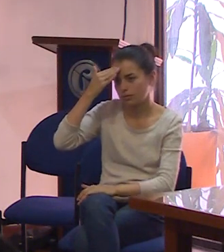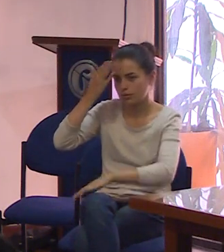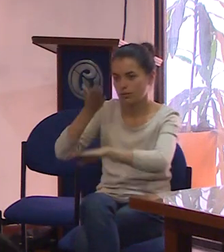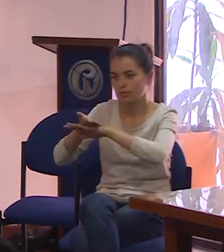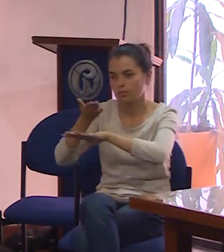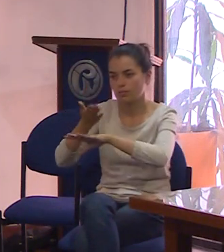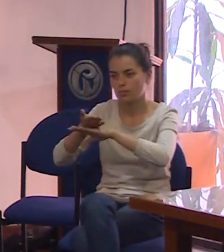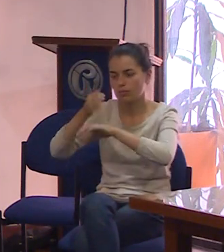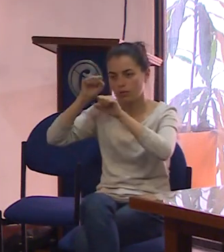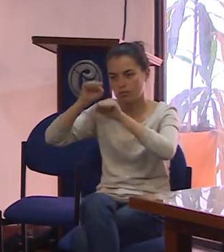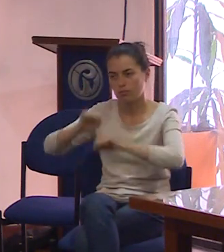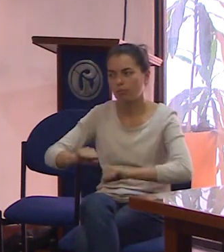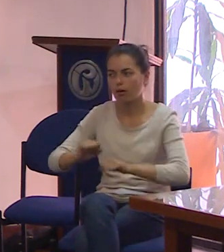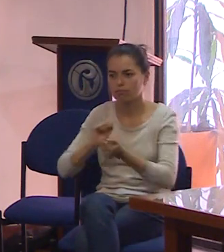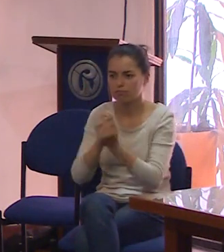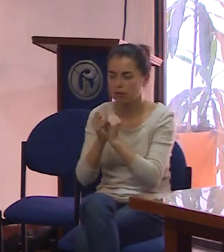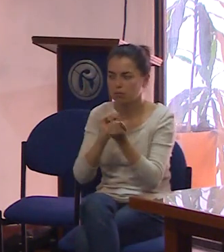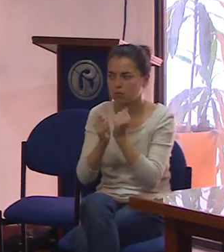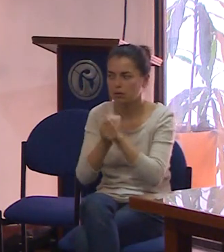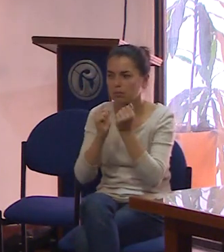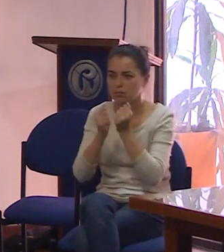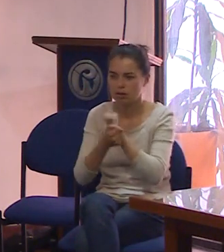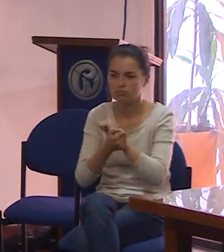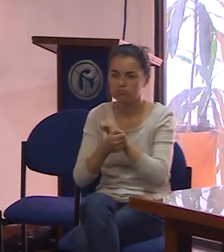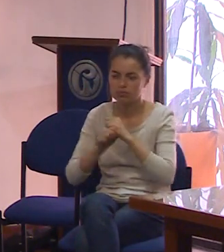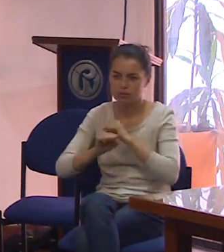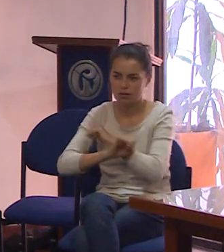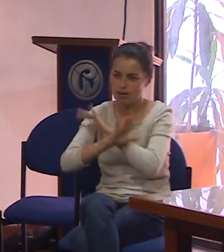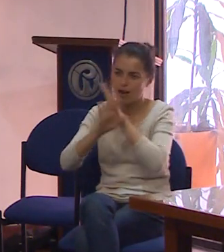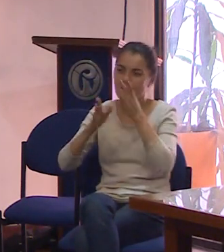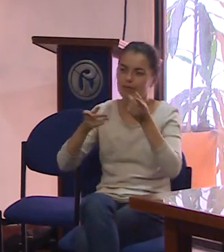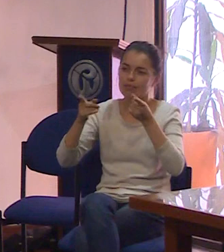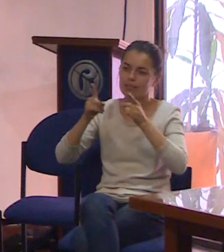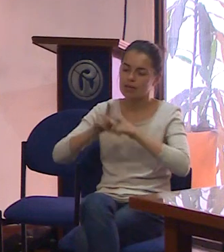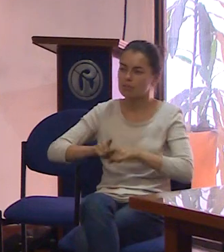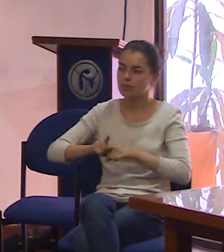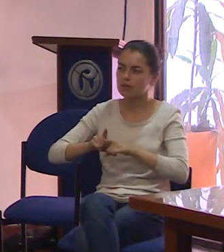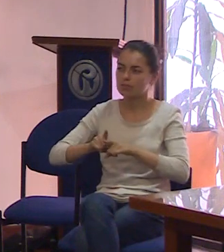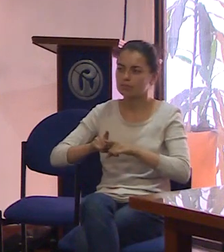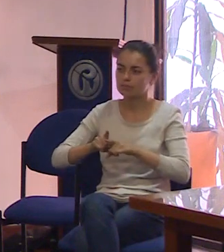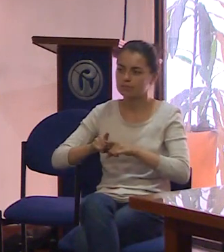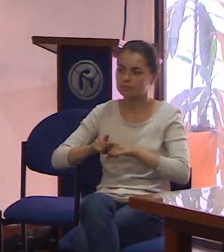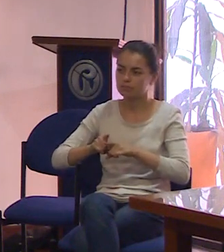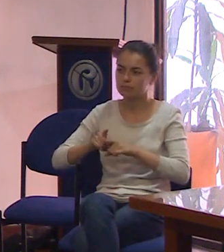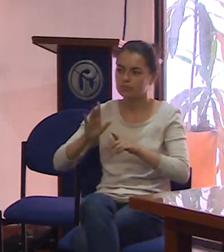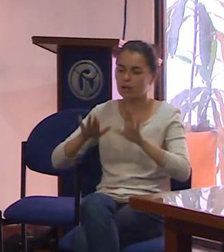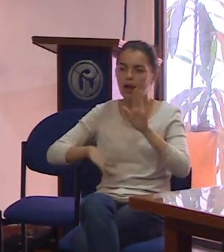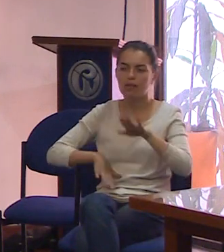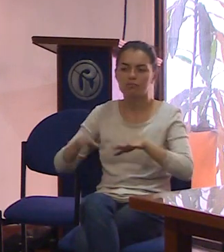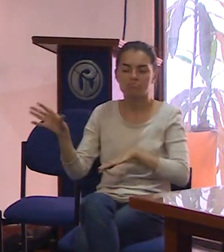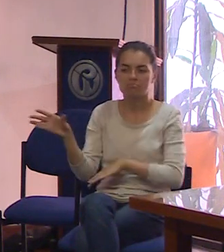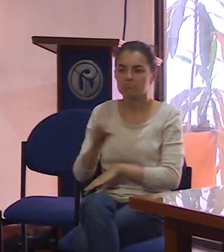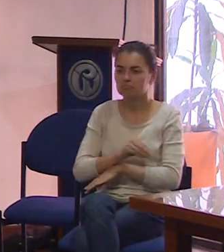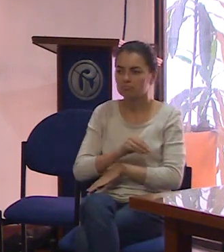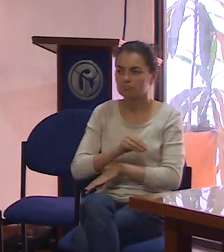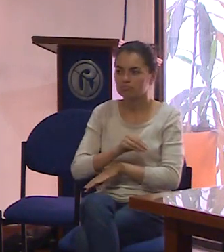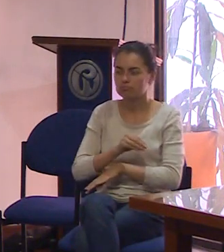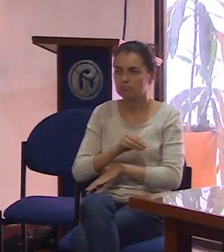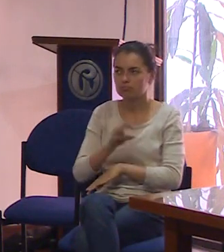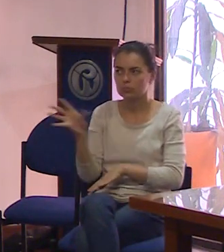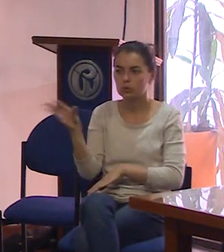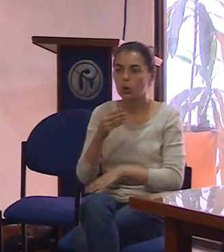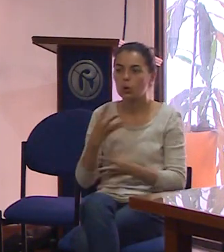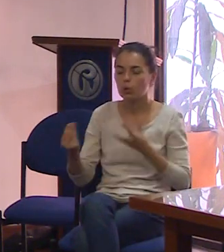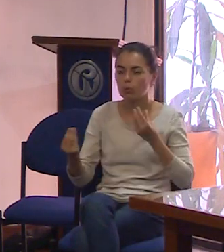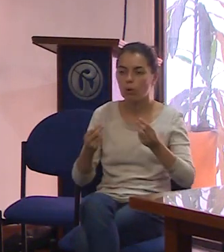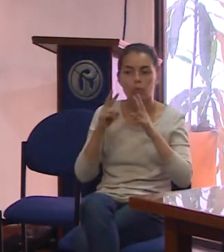propuestas se pueden reformular, enriquecer, y efectivamente ninguna proyecto de práctica pedagógica se